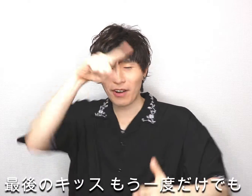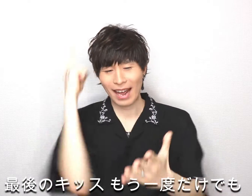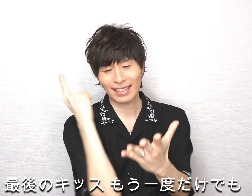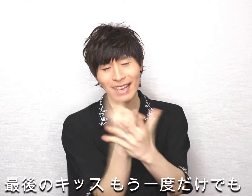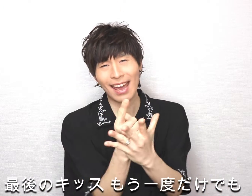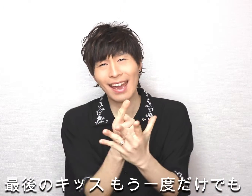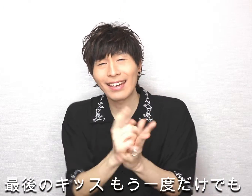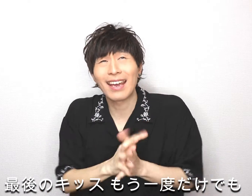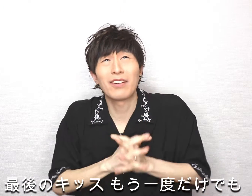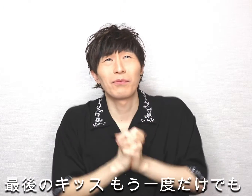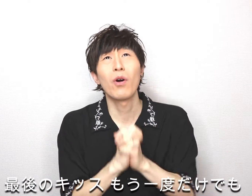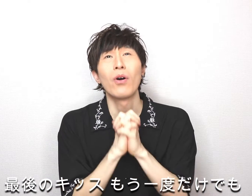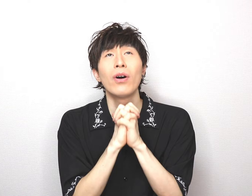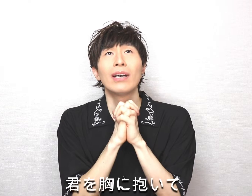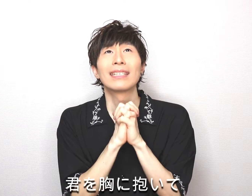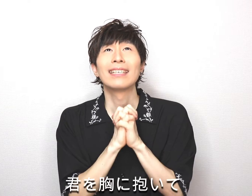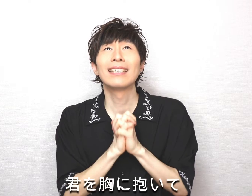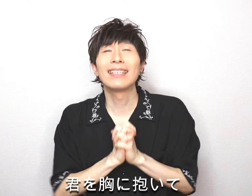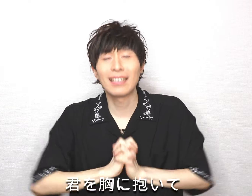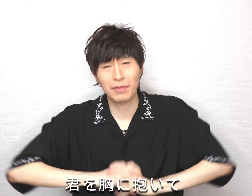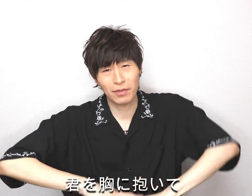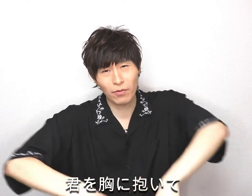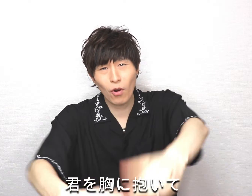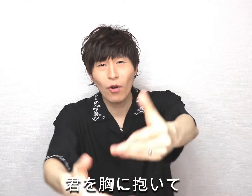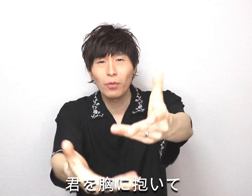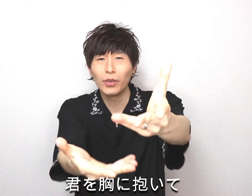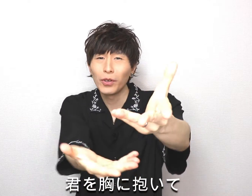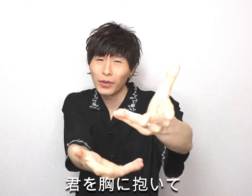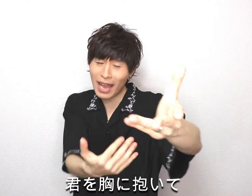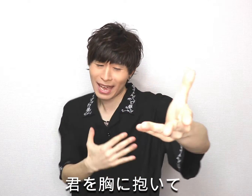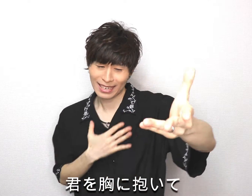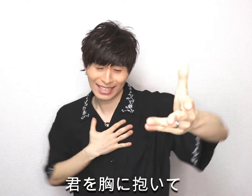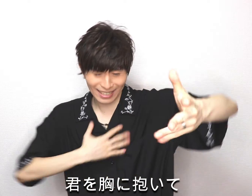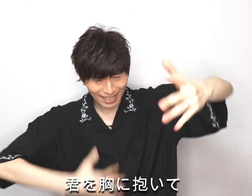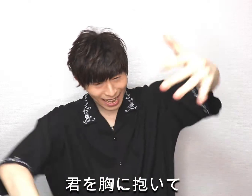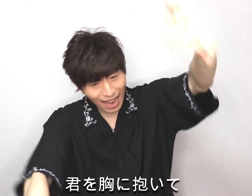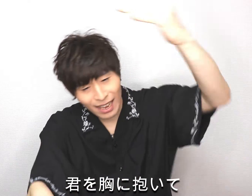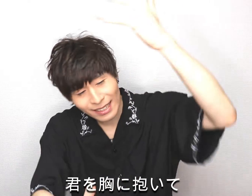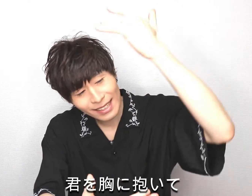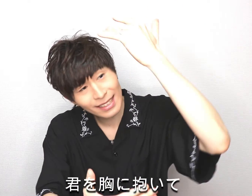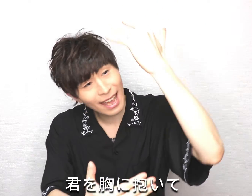だけでも君を胸に抱いて。